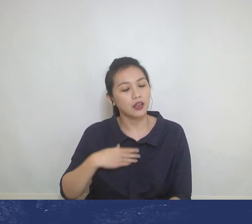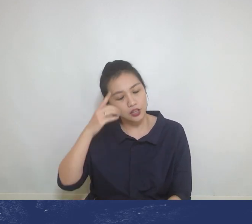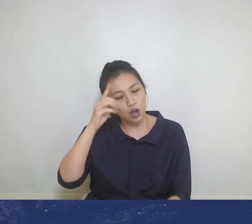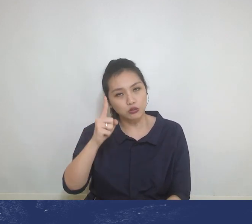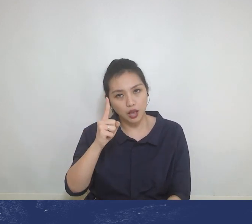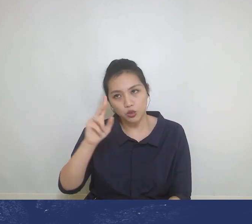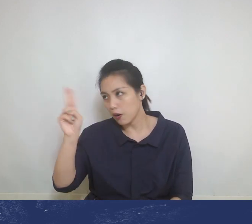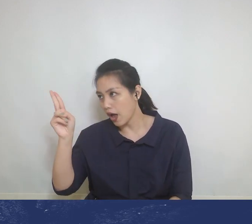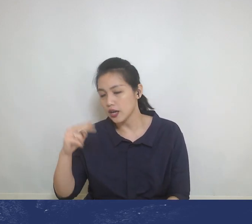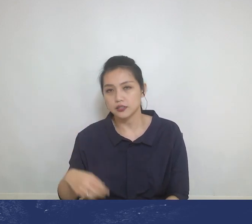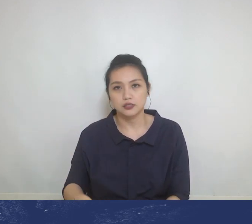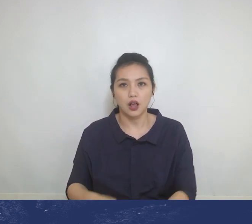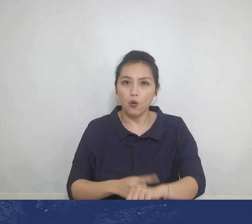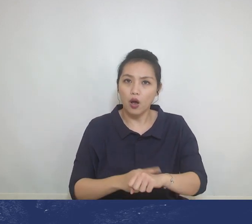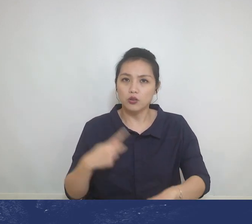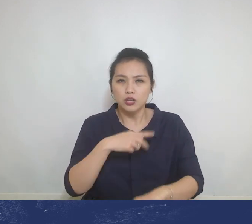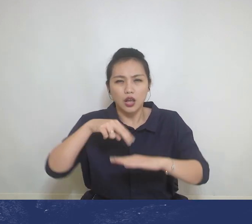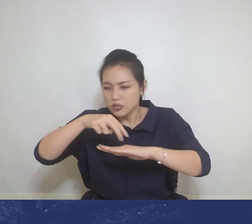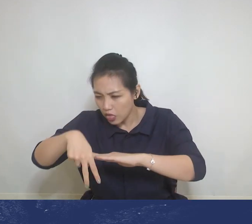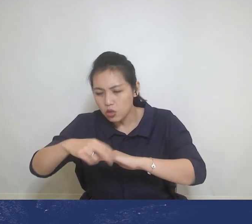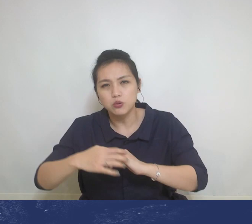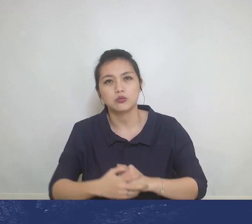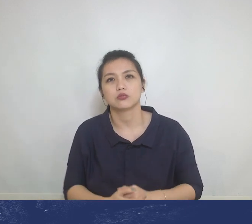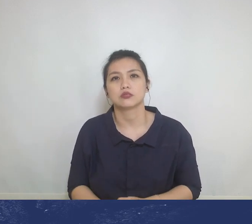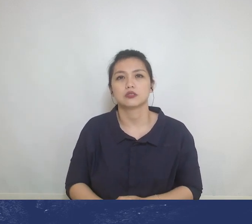Tapi yang saya tahu satu hal, saat kita terpelecok,